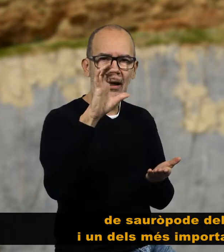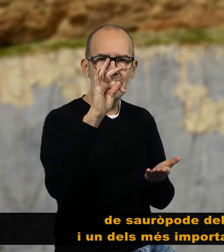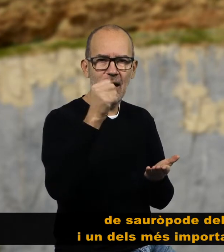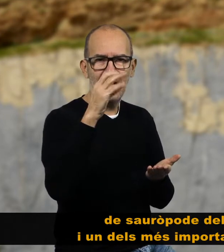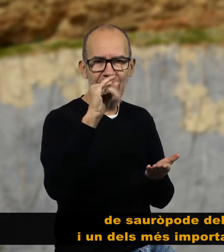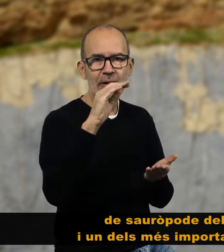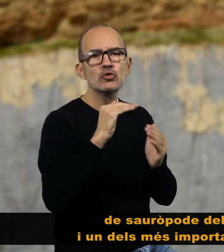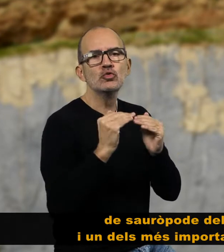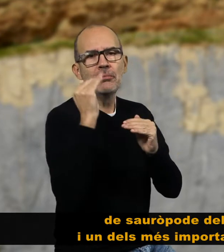nivell mundial.